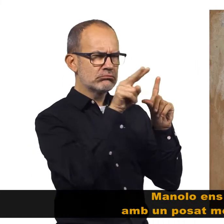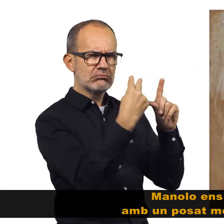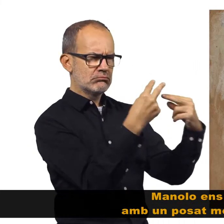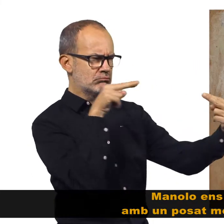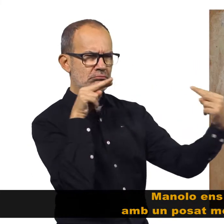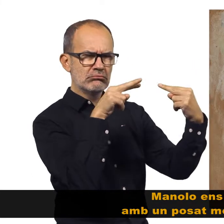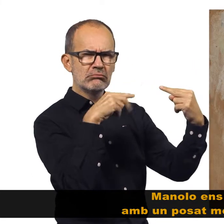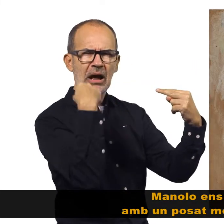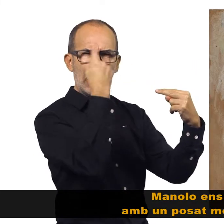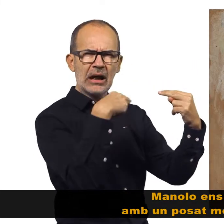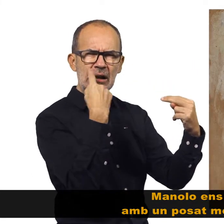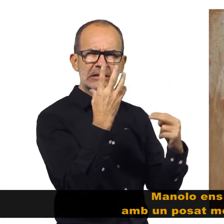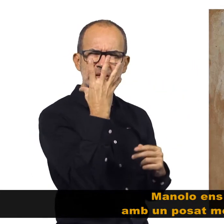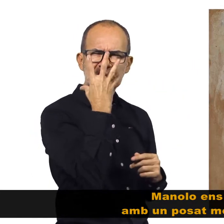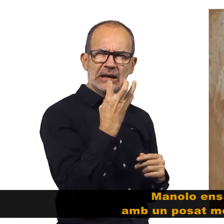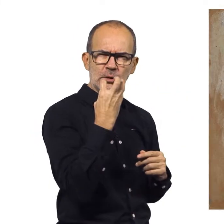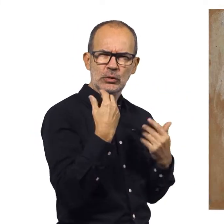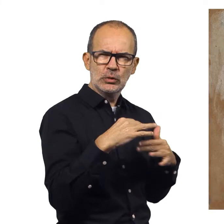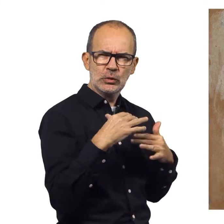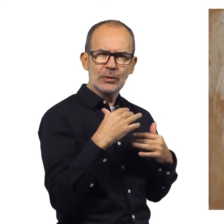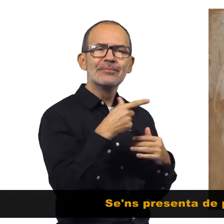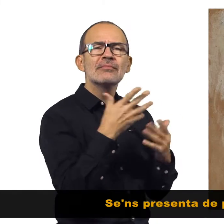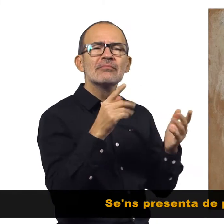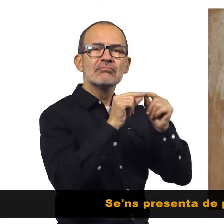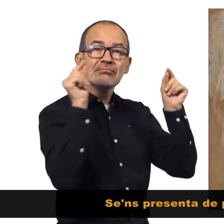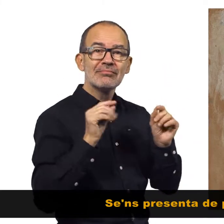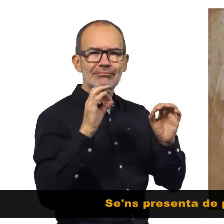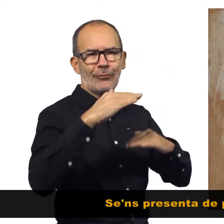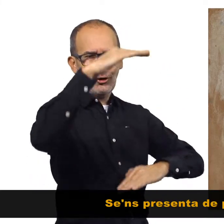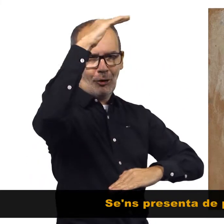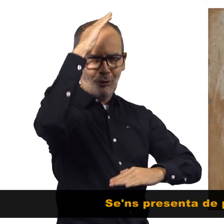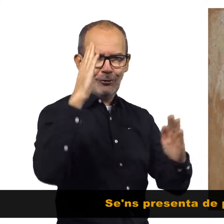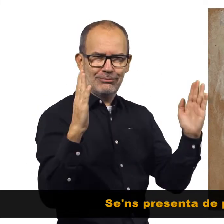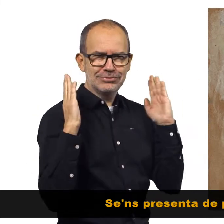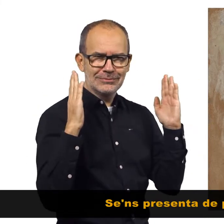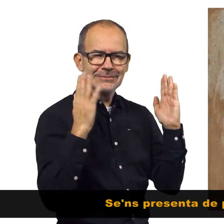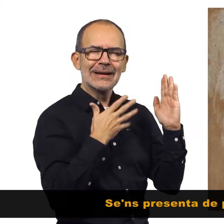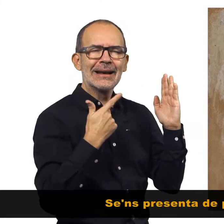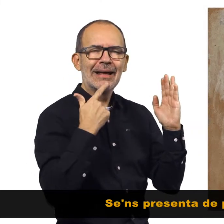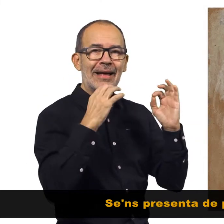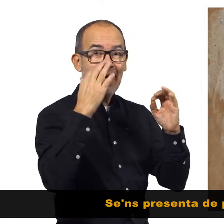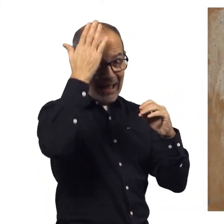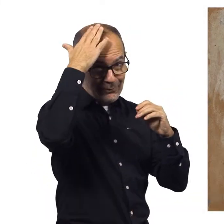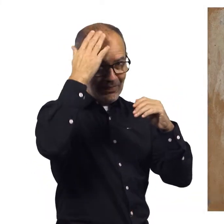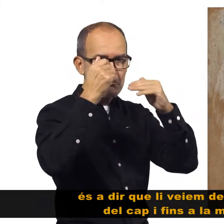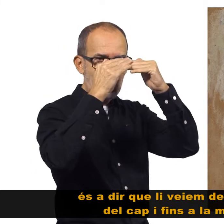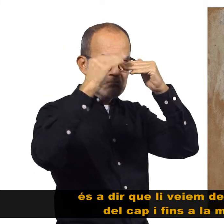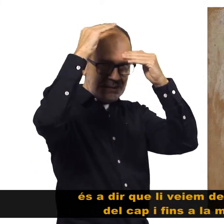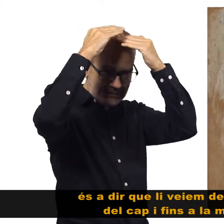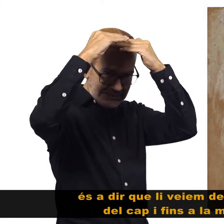Manolo ens mira amb un posat molt seriós. Se'ns presenta de pla mig curt, és a dir, que li veiem des del capdamunt del